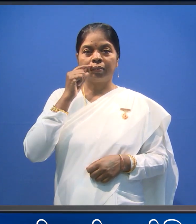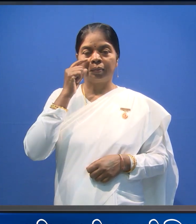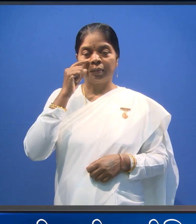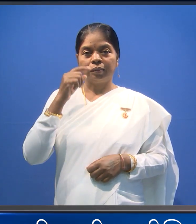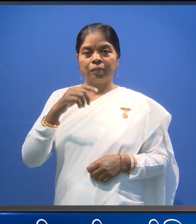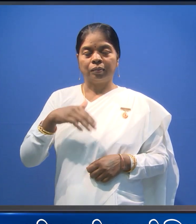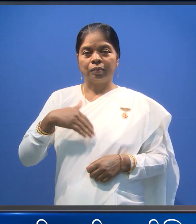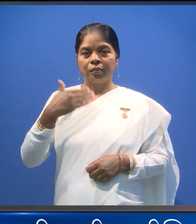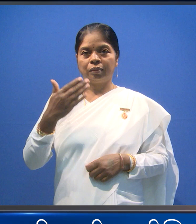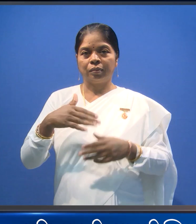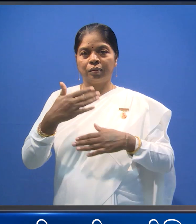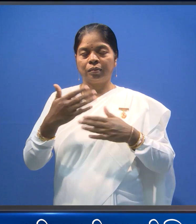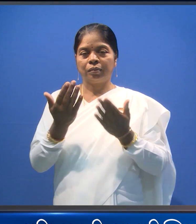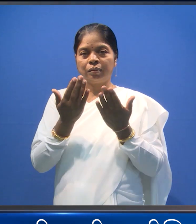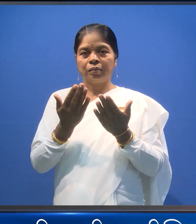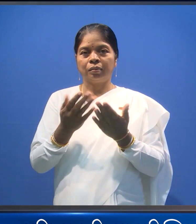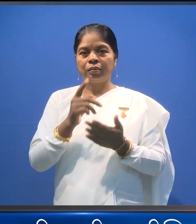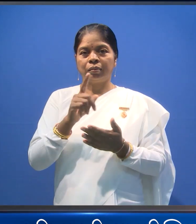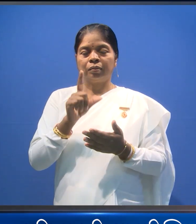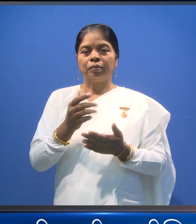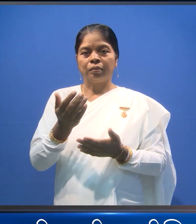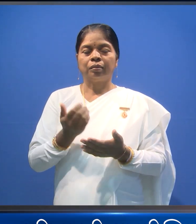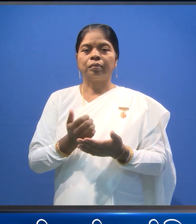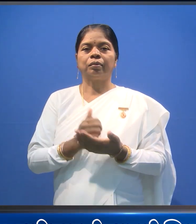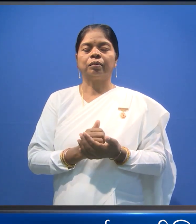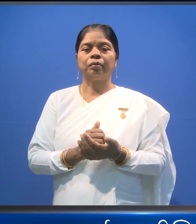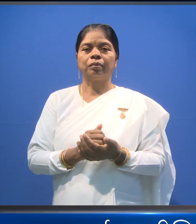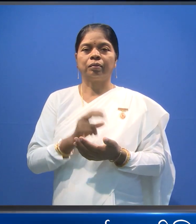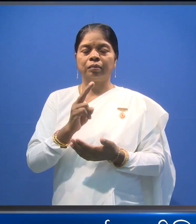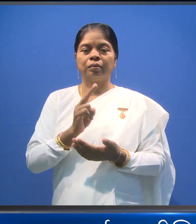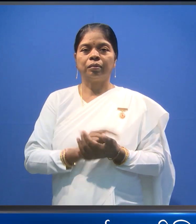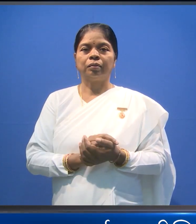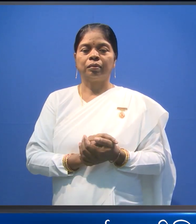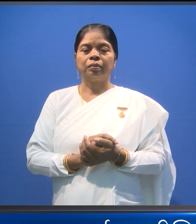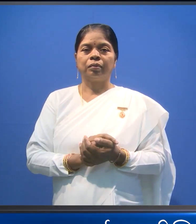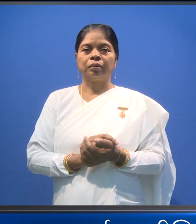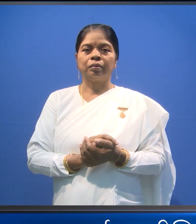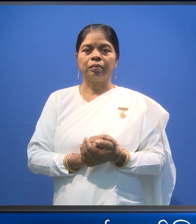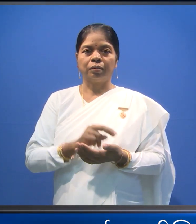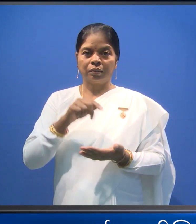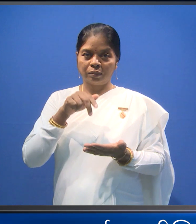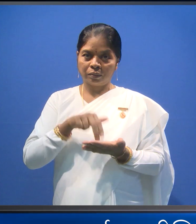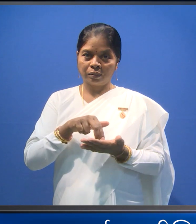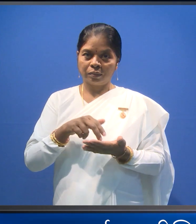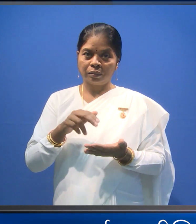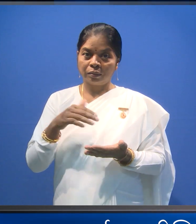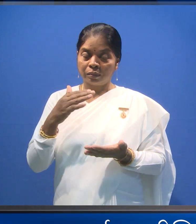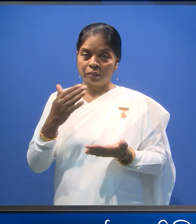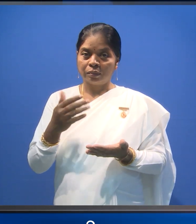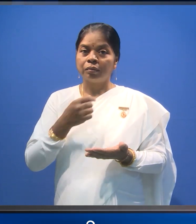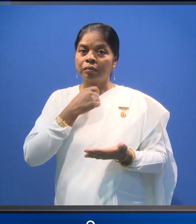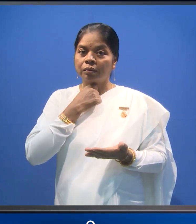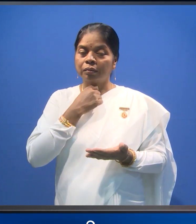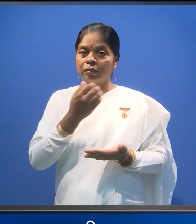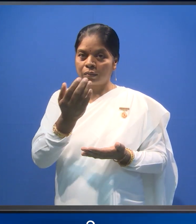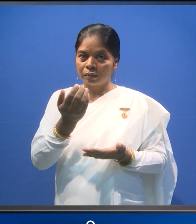व्यक्तिगतरित्या परिस्थितीचा अभ्यास केला पाहिजे. 2. वर्तमान परिस्थितीतील